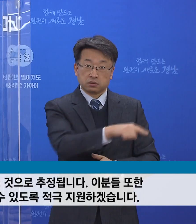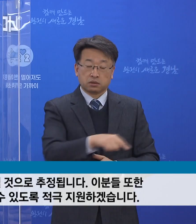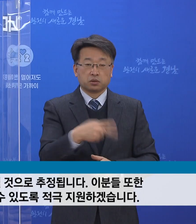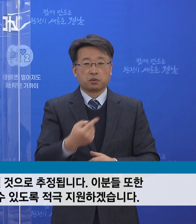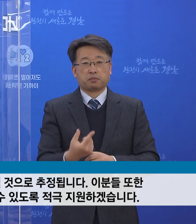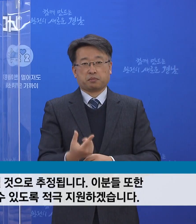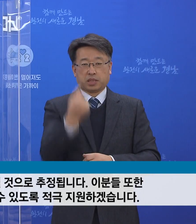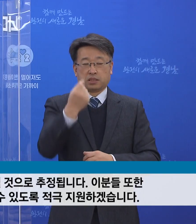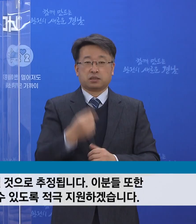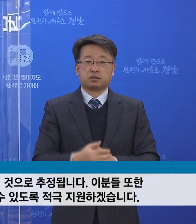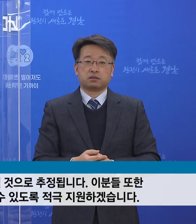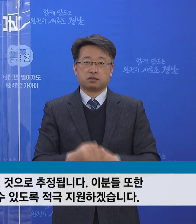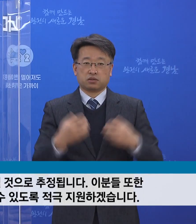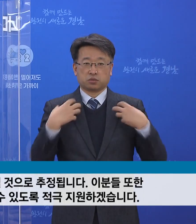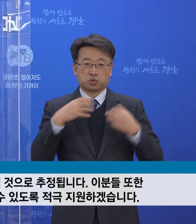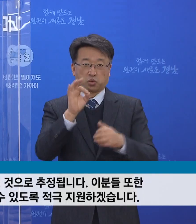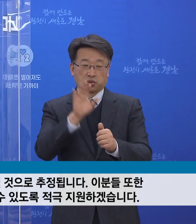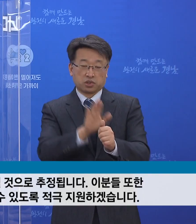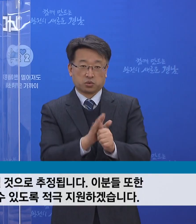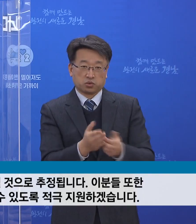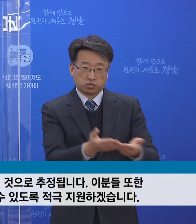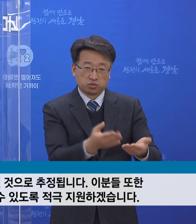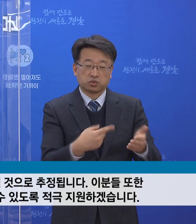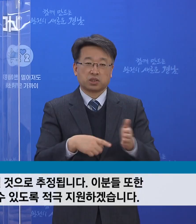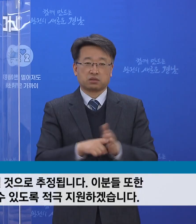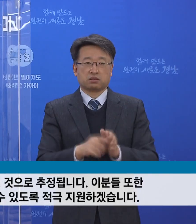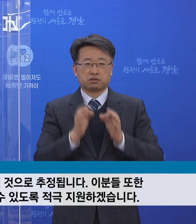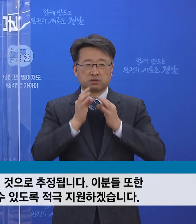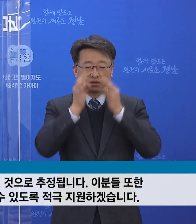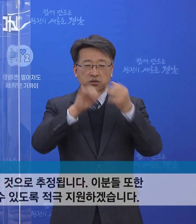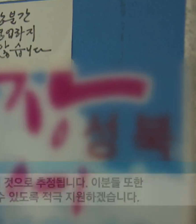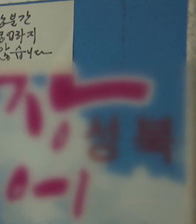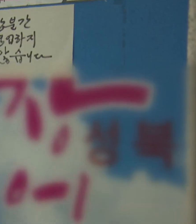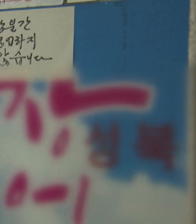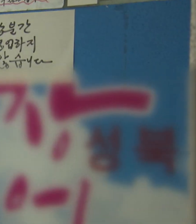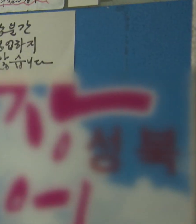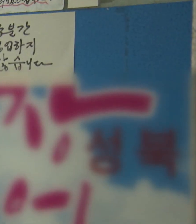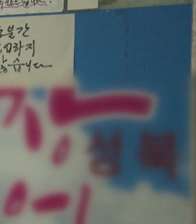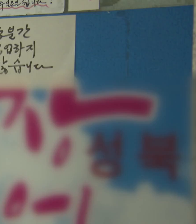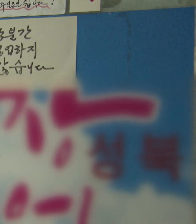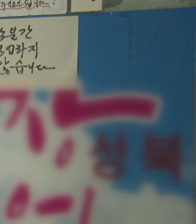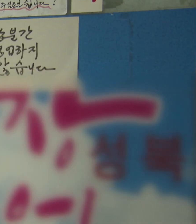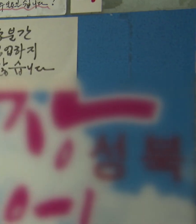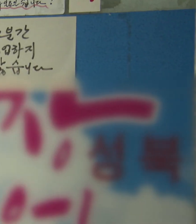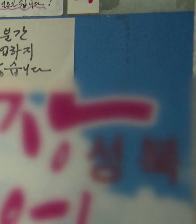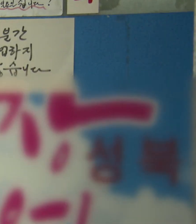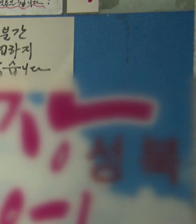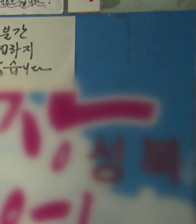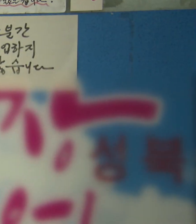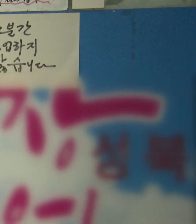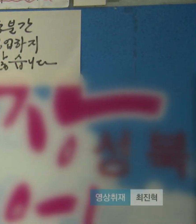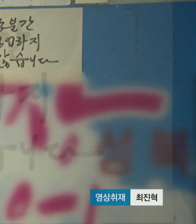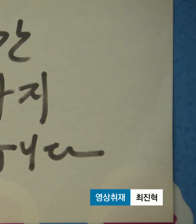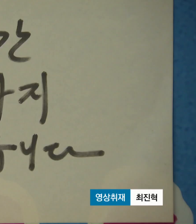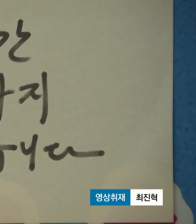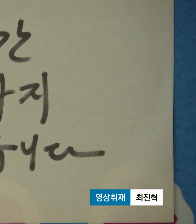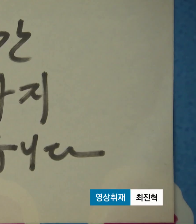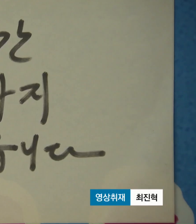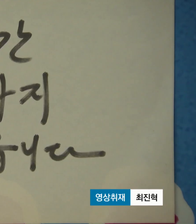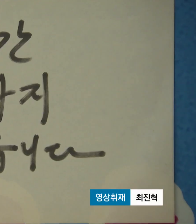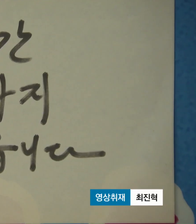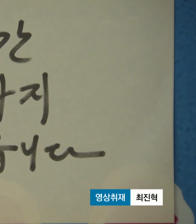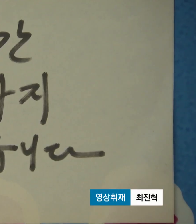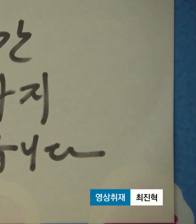신속하게 정부지원금을 받을 수 있도록 적극 지원하겠습니다 소상 구긴 버팀목 자금과 긴급